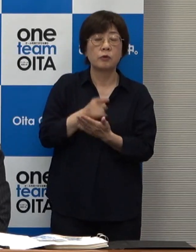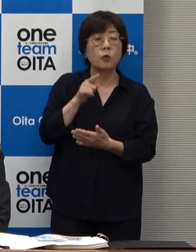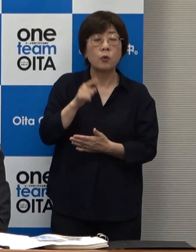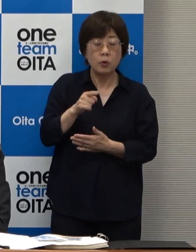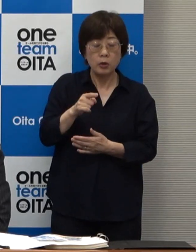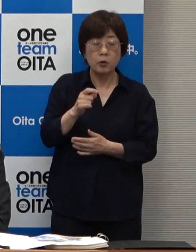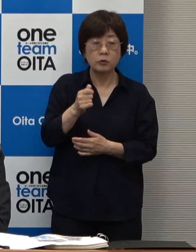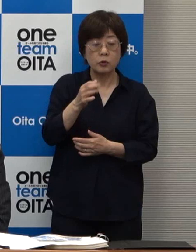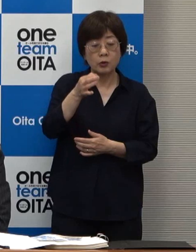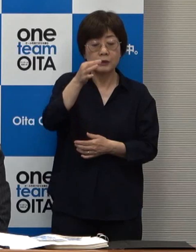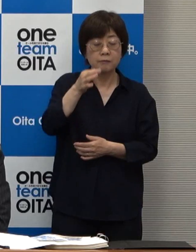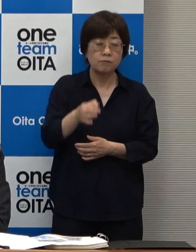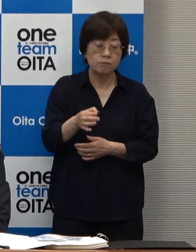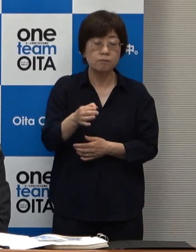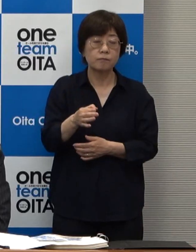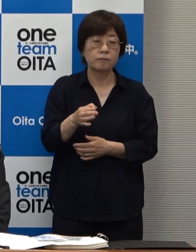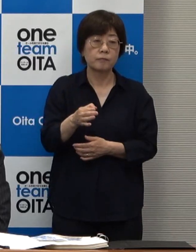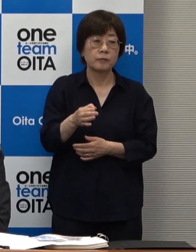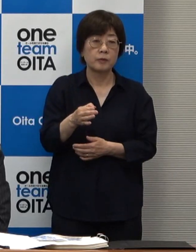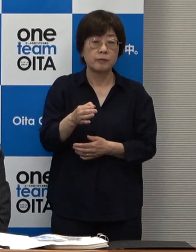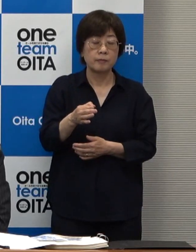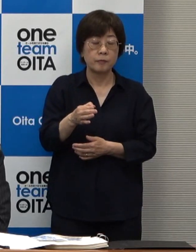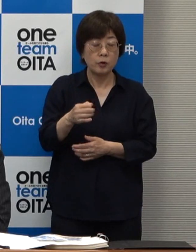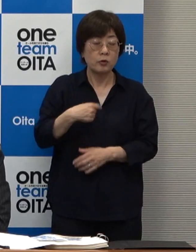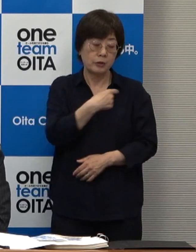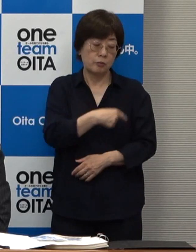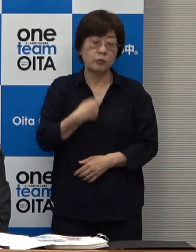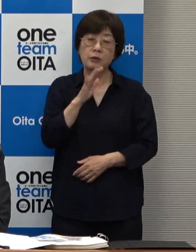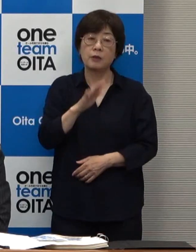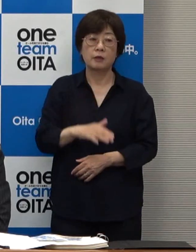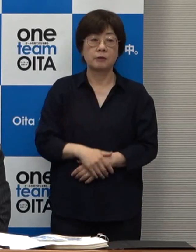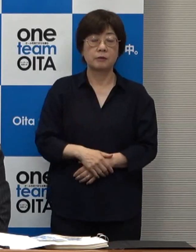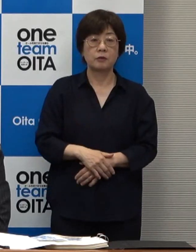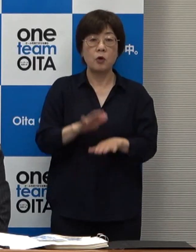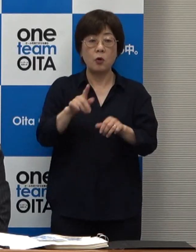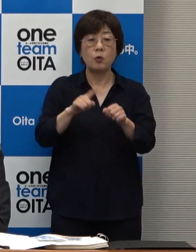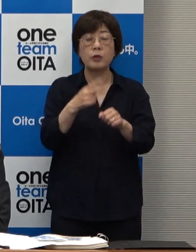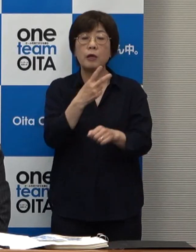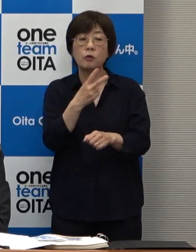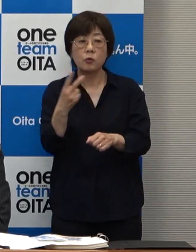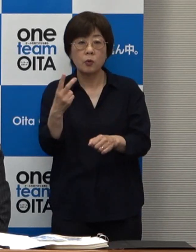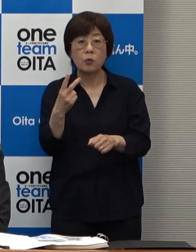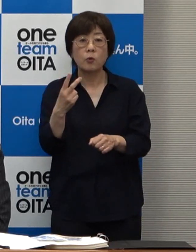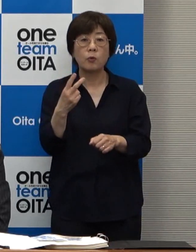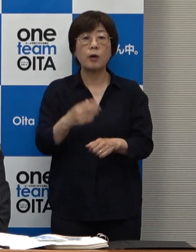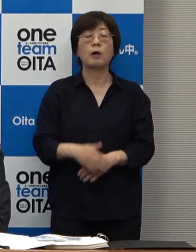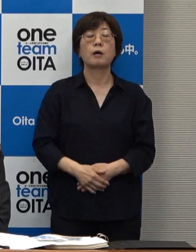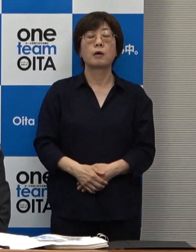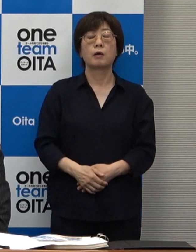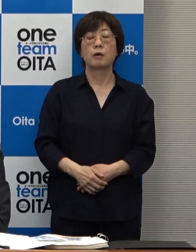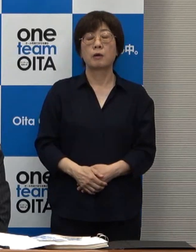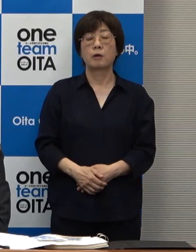けしてほしくないという思いからでございます。本年度は、